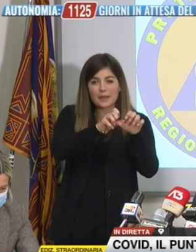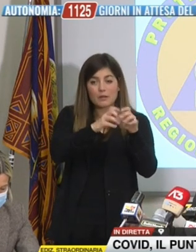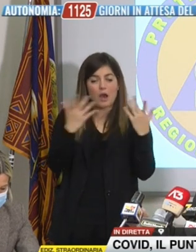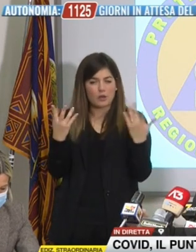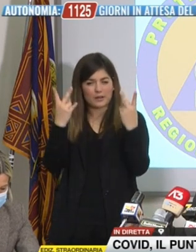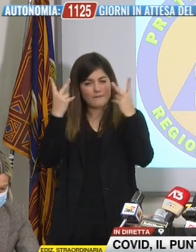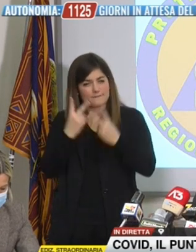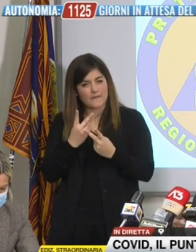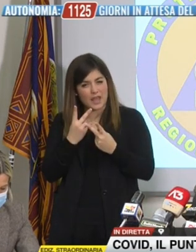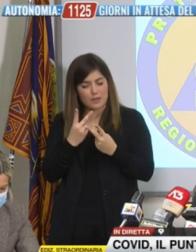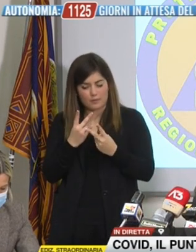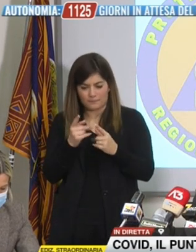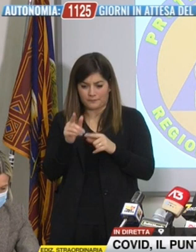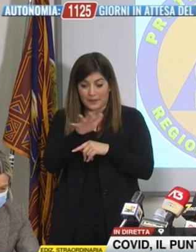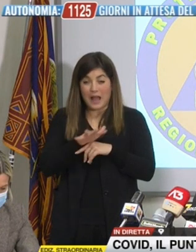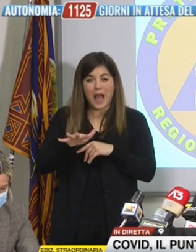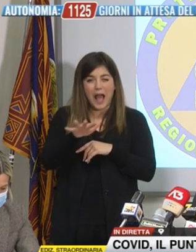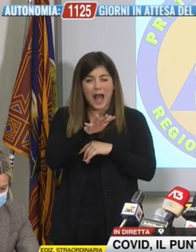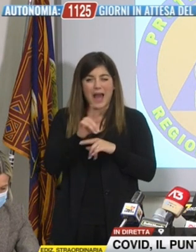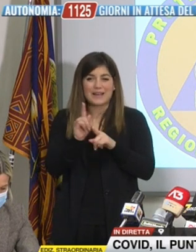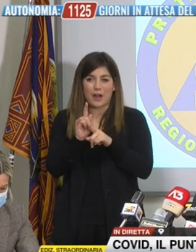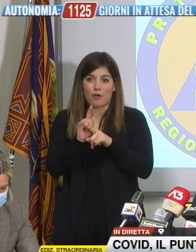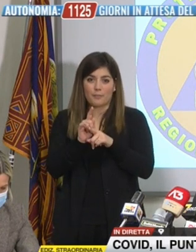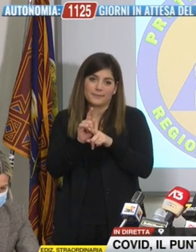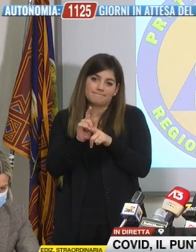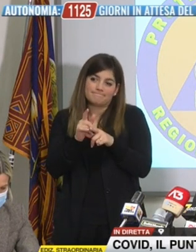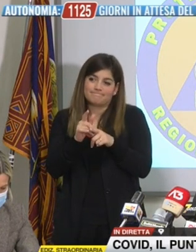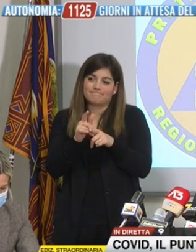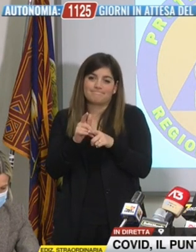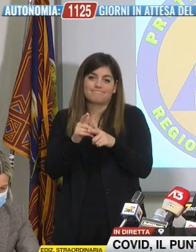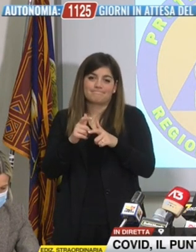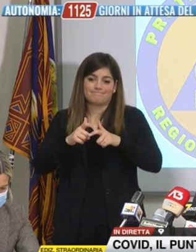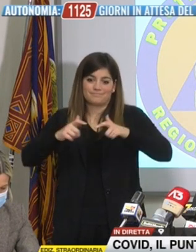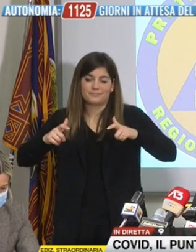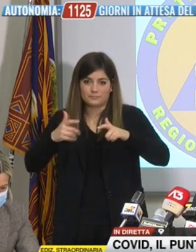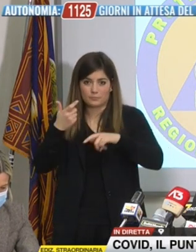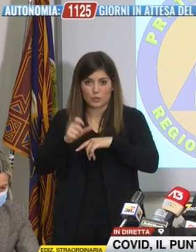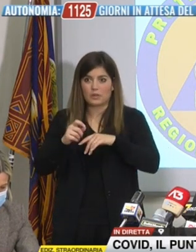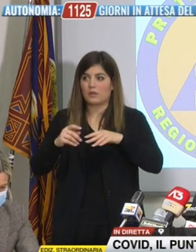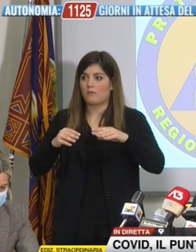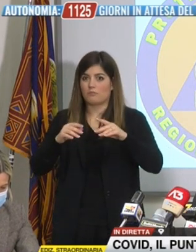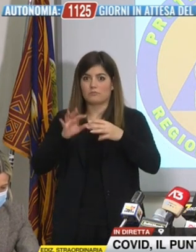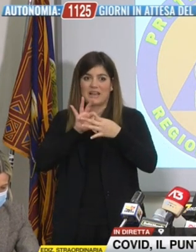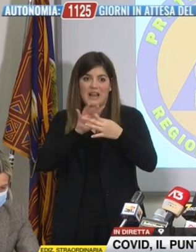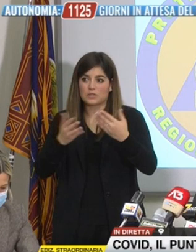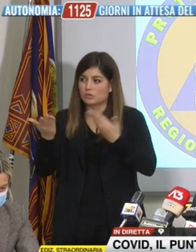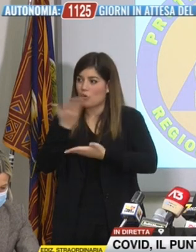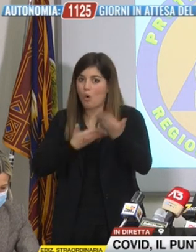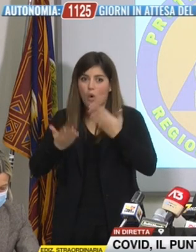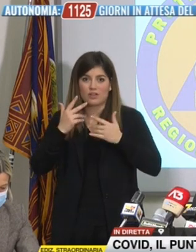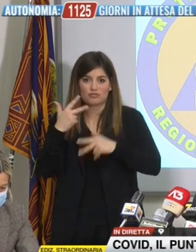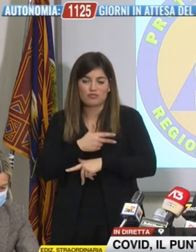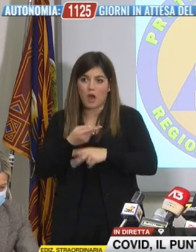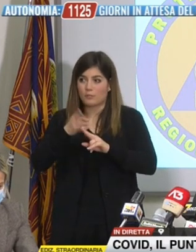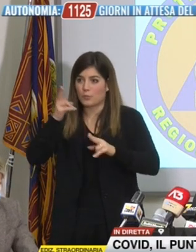che l'area metropolitana è più esposta, perché comunque la movimentazione, le relazioni sociali,